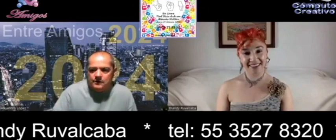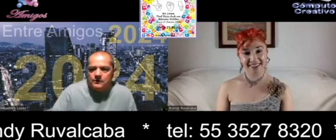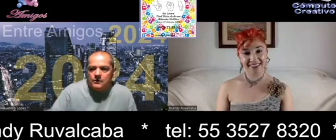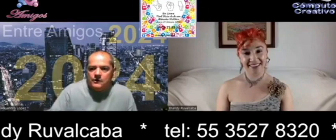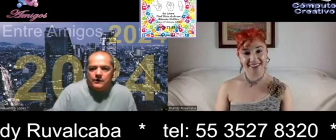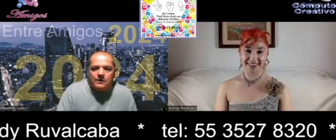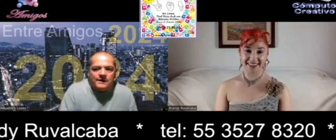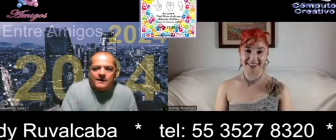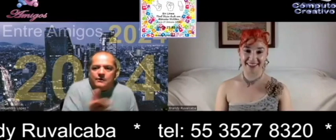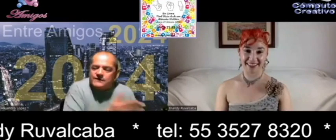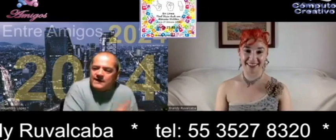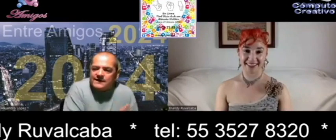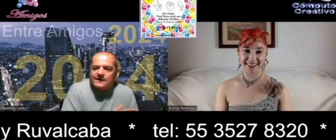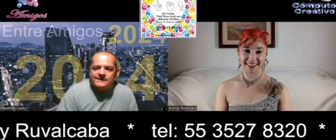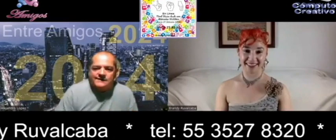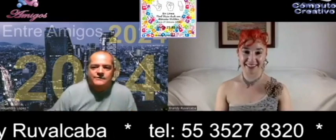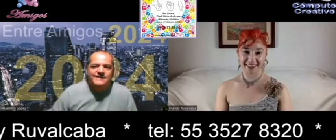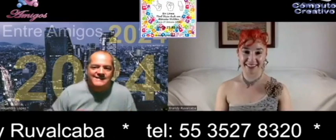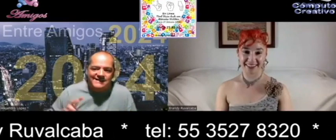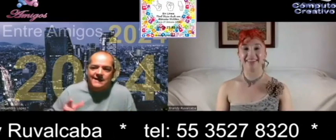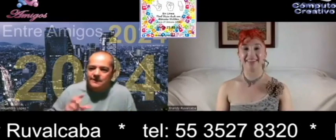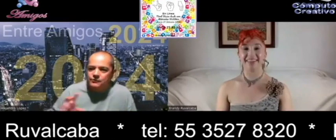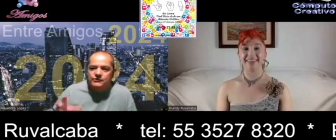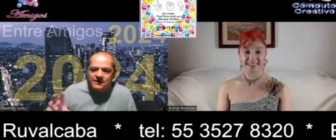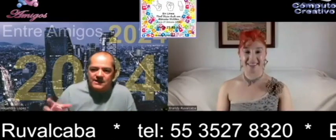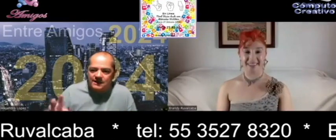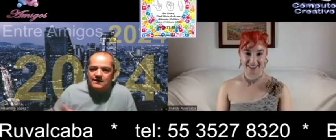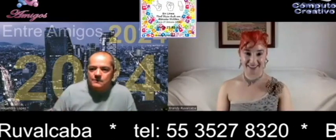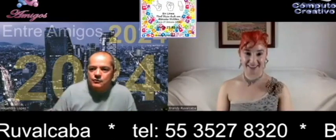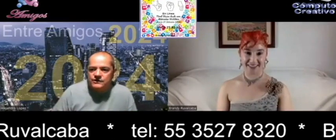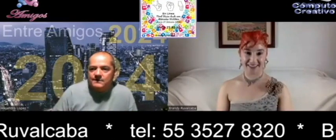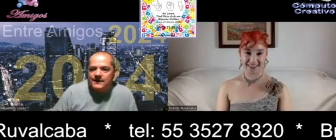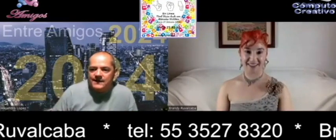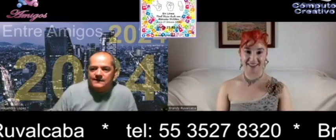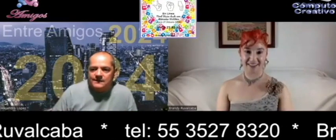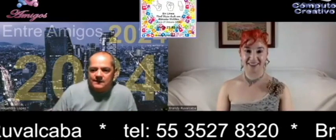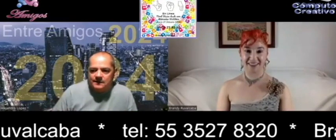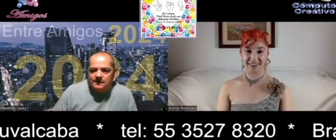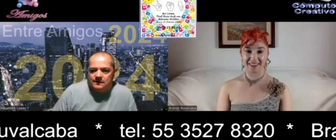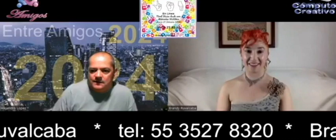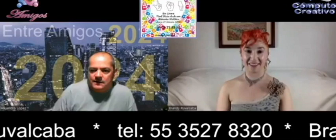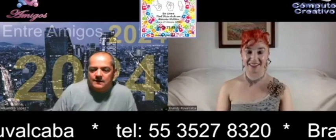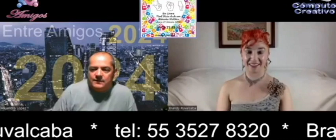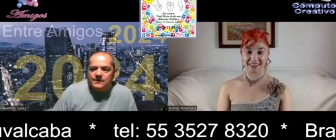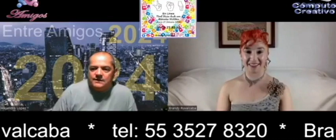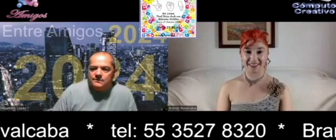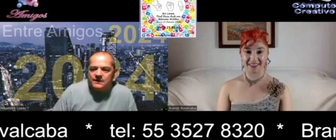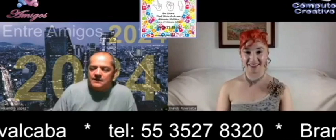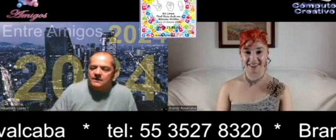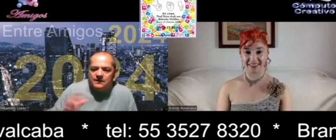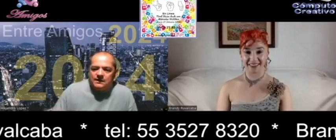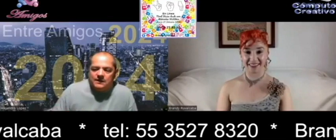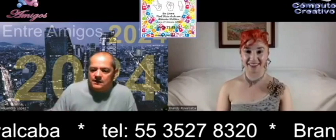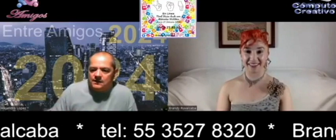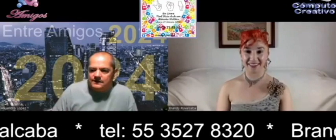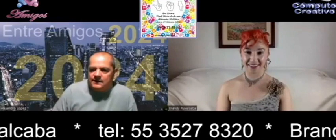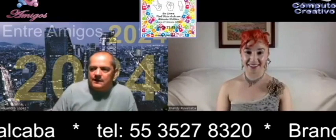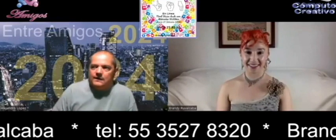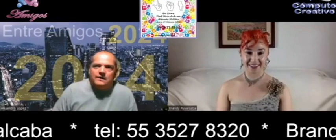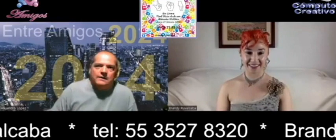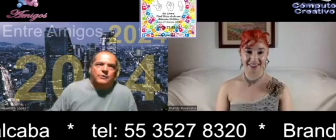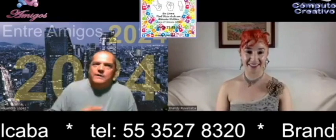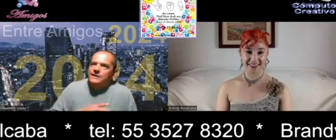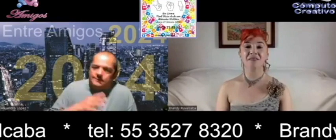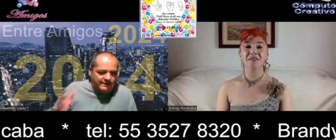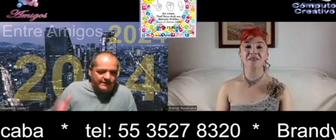York, o que no hablan en Los Ángeles. Entonces, sí hay mucha variante, independientemente de que